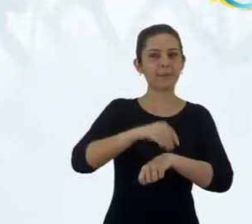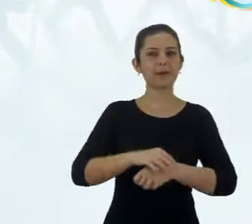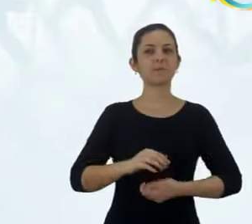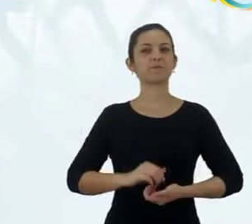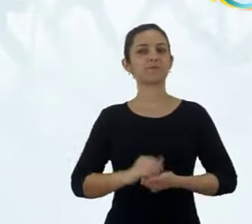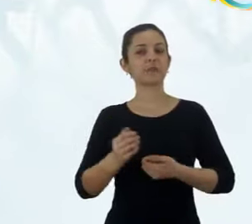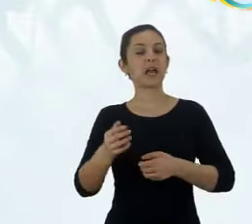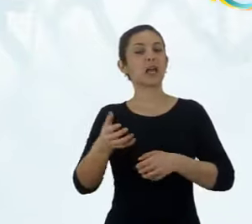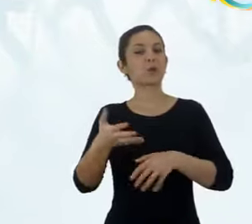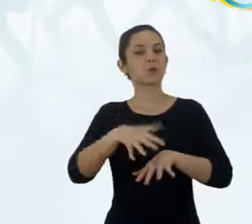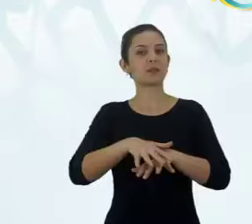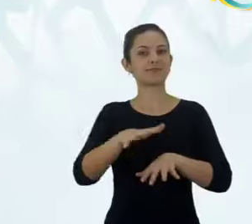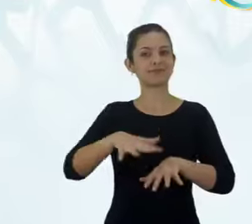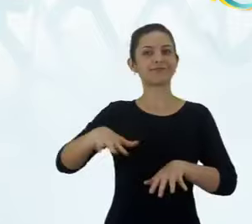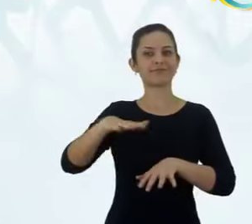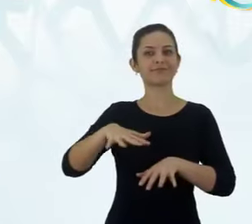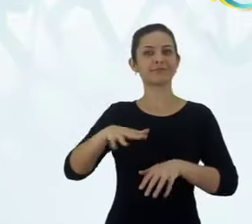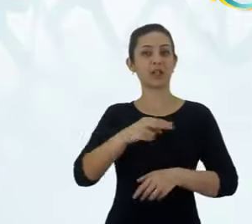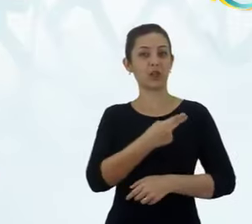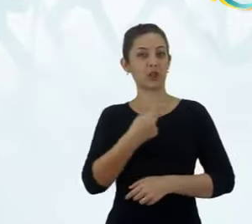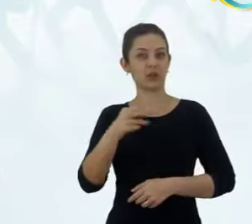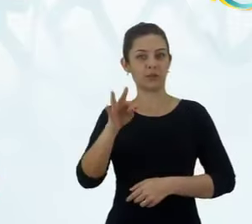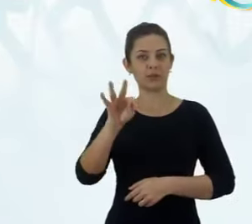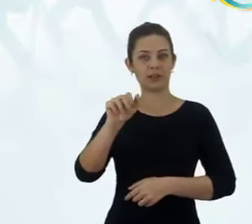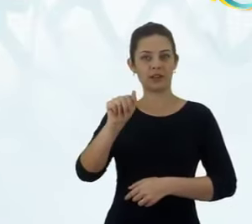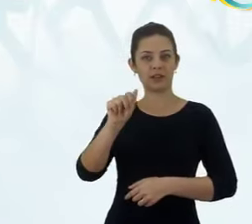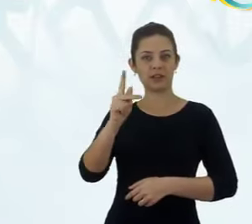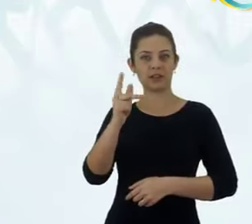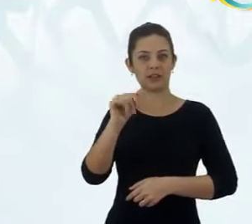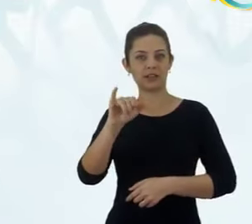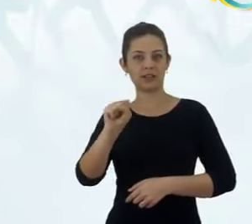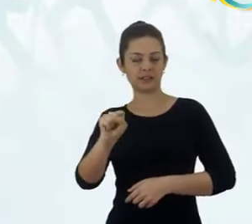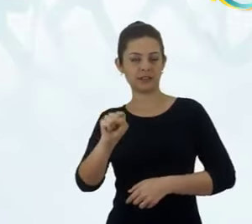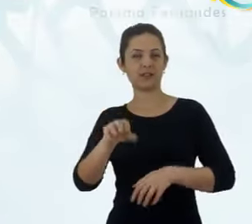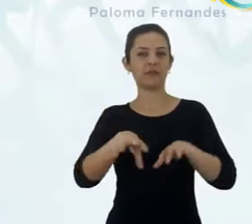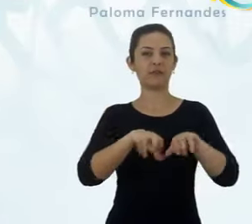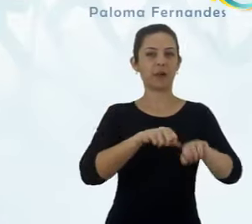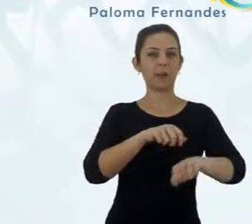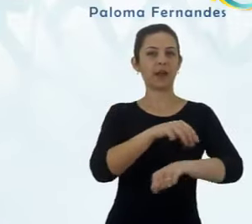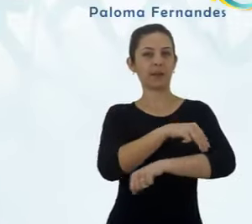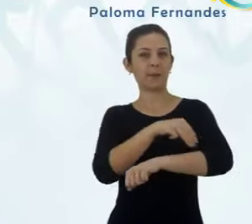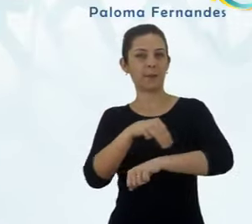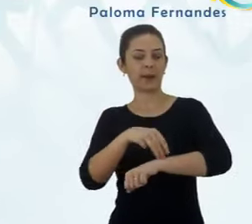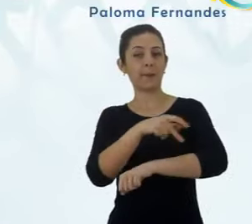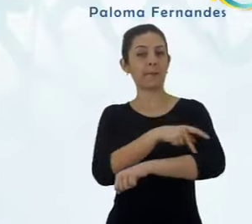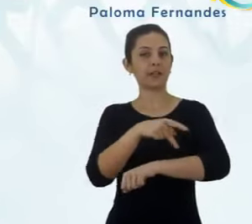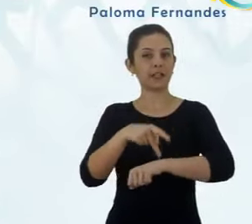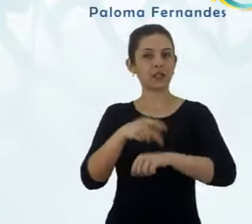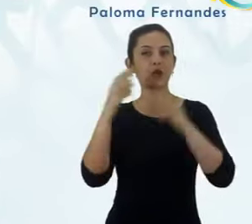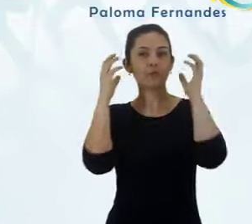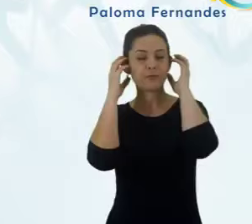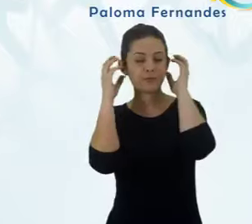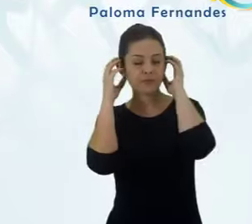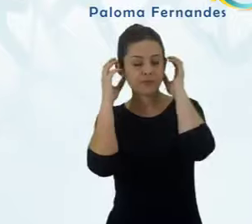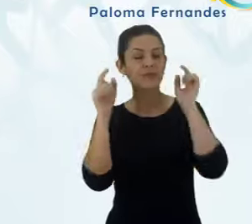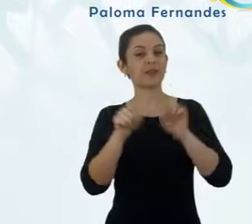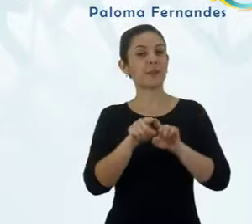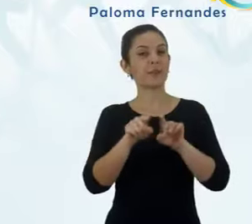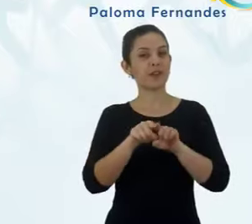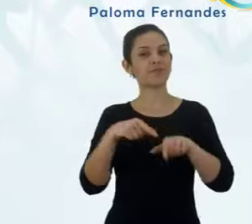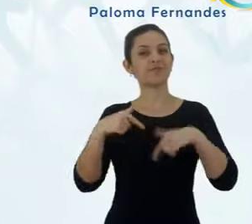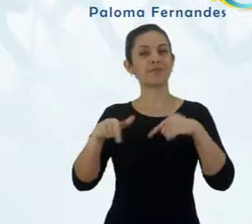nessa área da inclusão. Vou me apresentar. Meu nome é Thaís, sou formada em magistério, pedagogia e